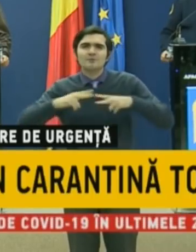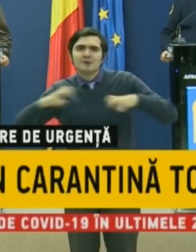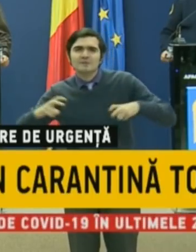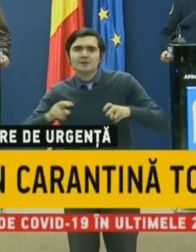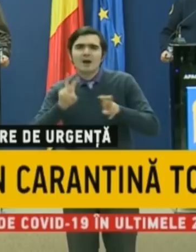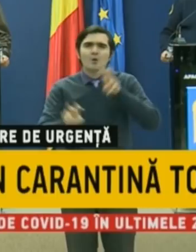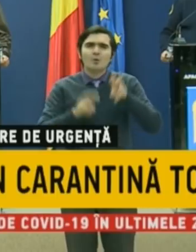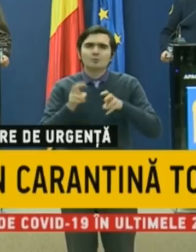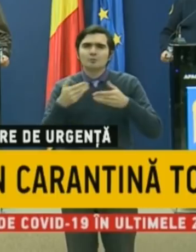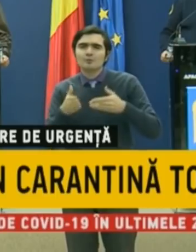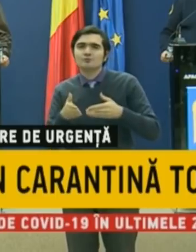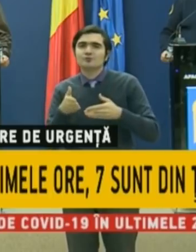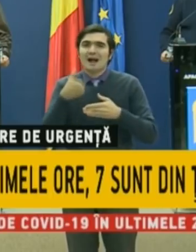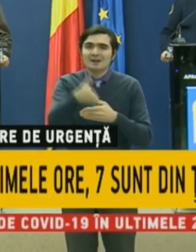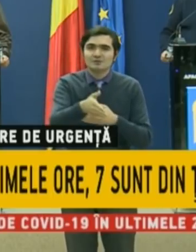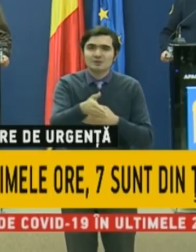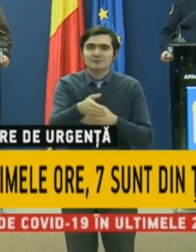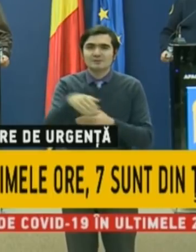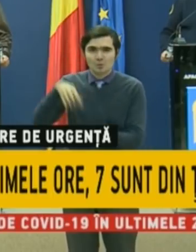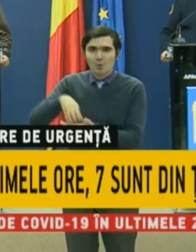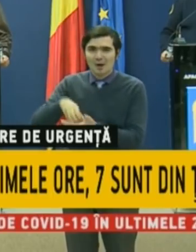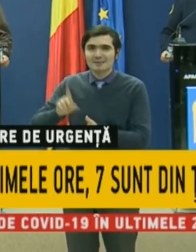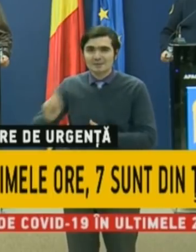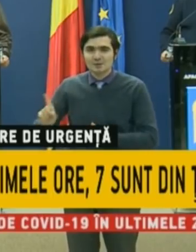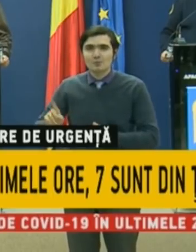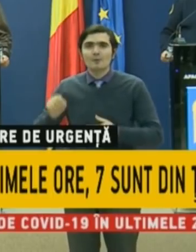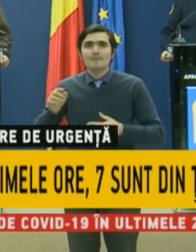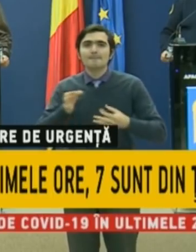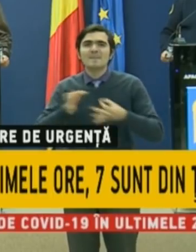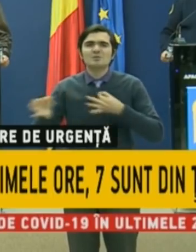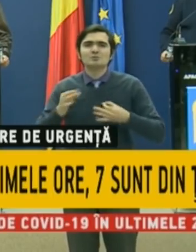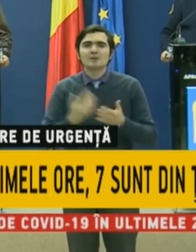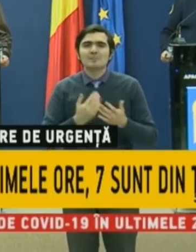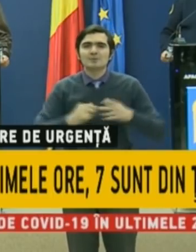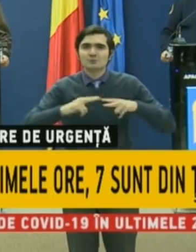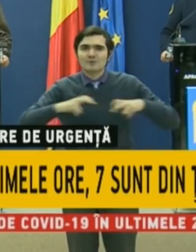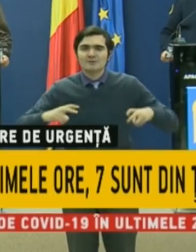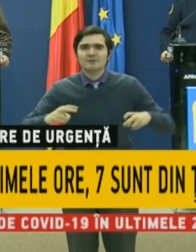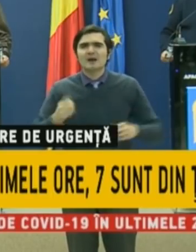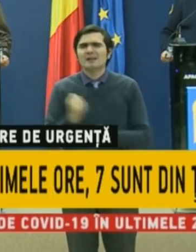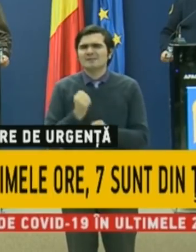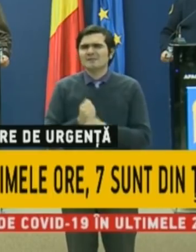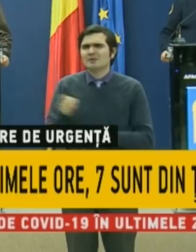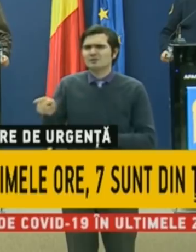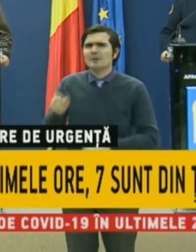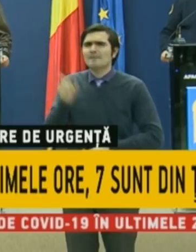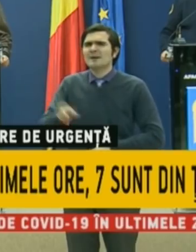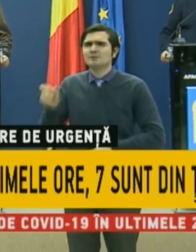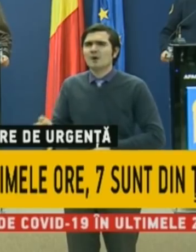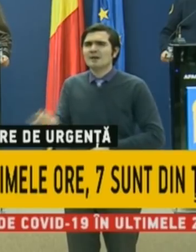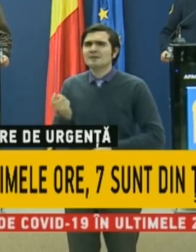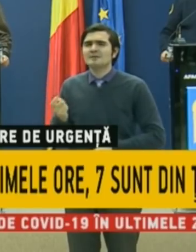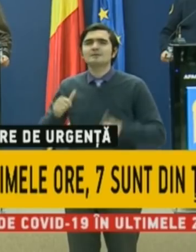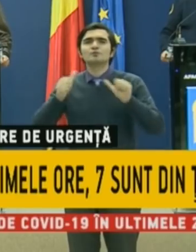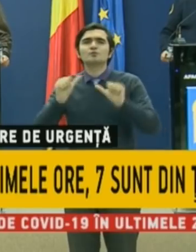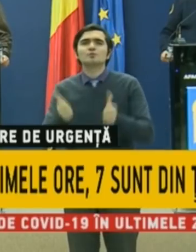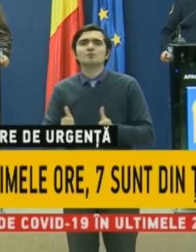localitatea carantinată se realizează de către personalul structurilor Ministerului Afacerilor Interne